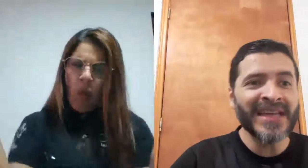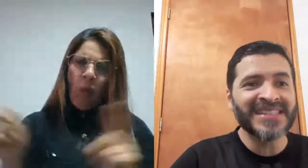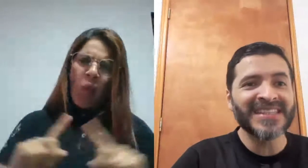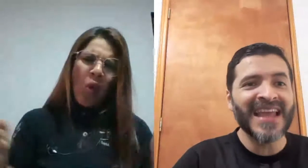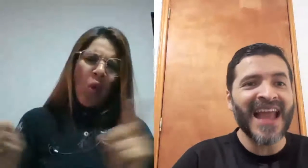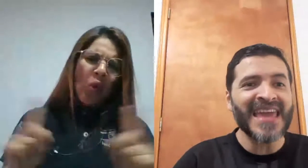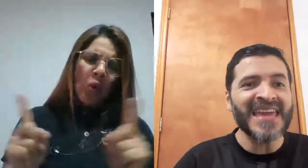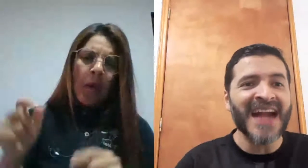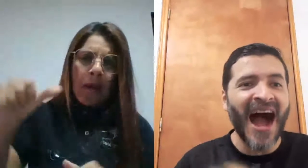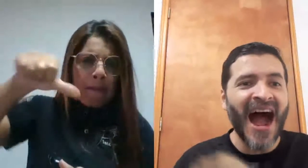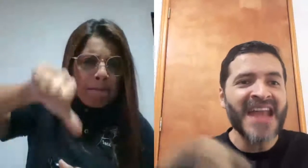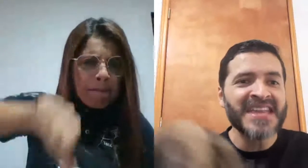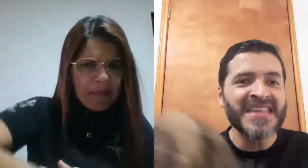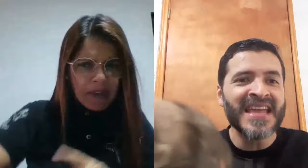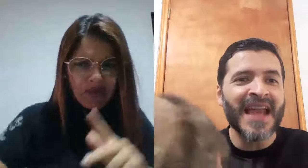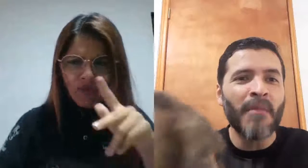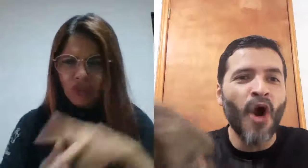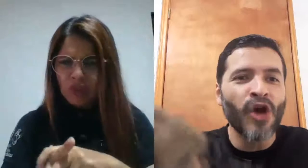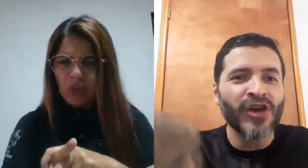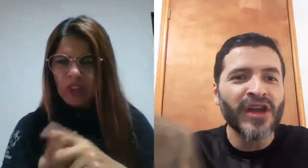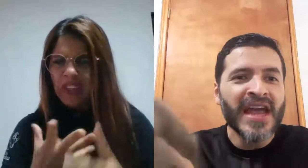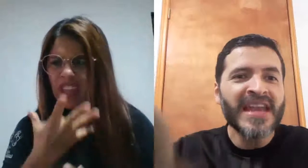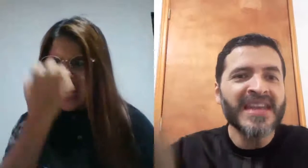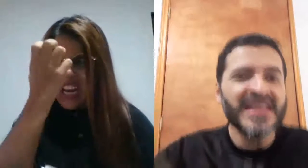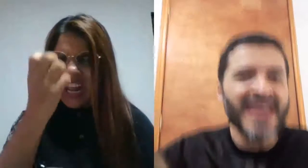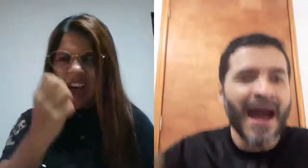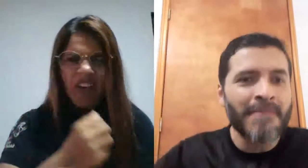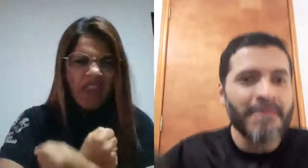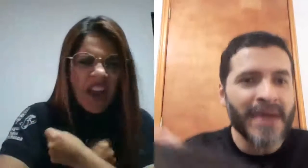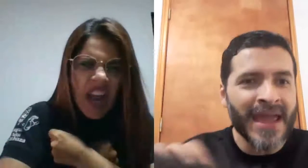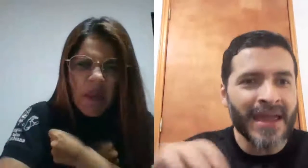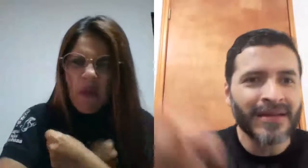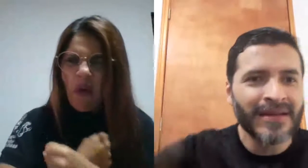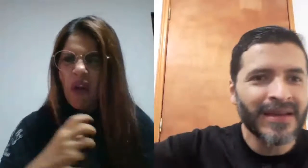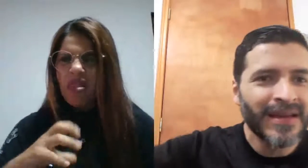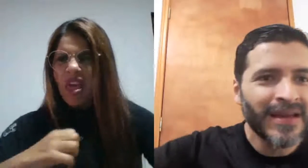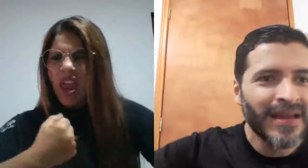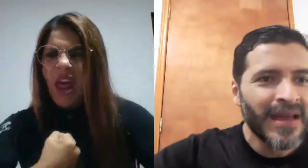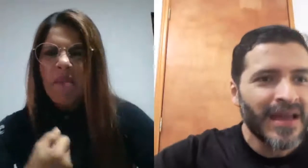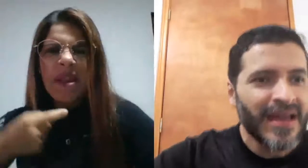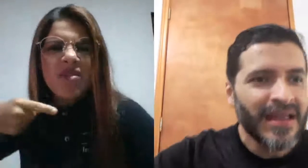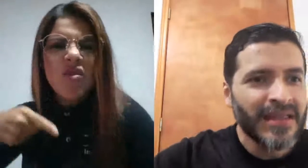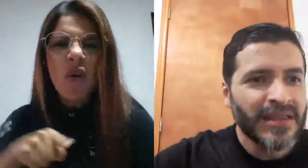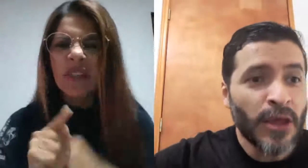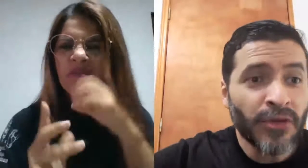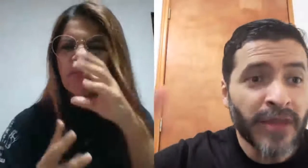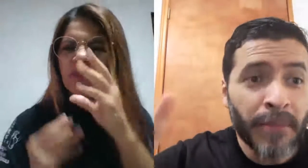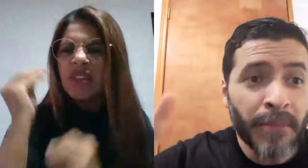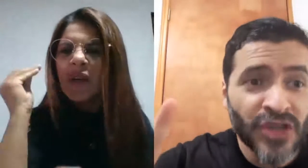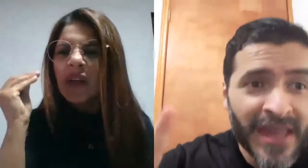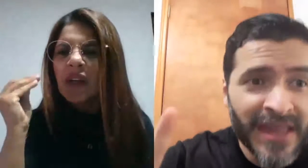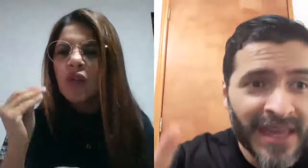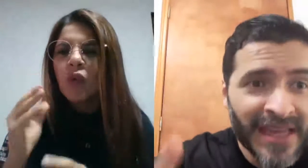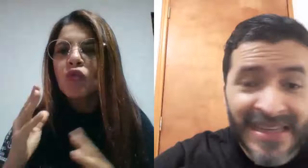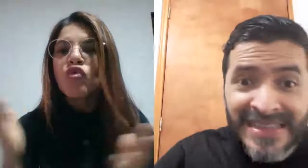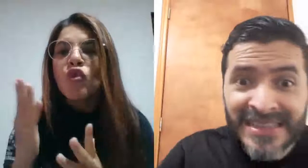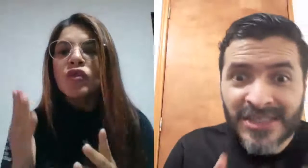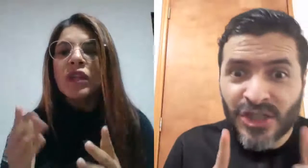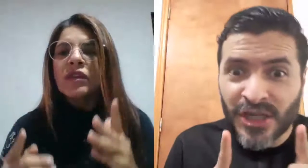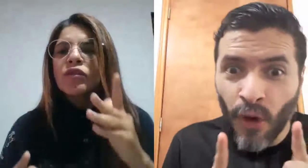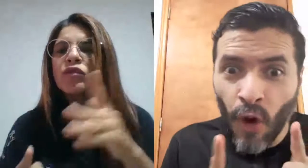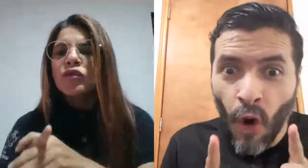no es de la ira, ni del amor, ni del hambre, de donde